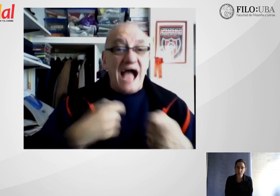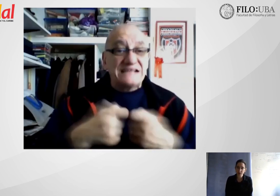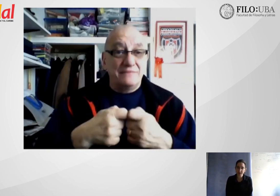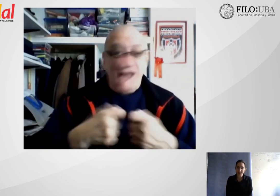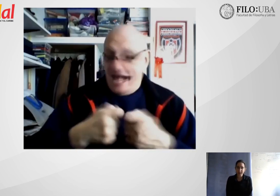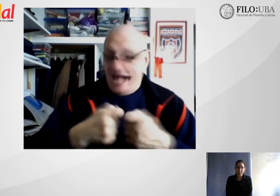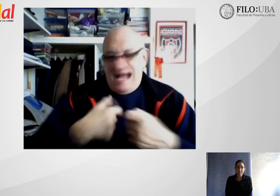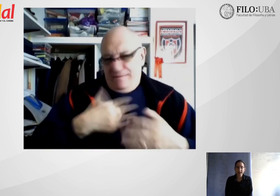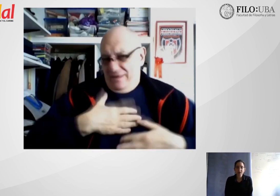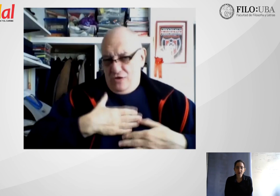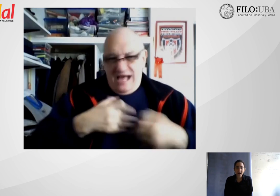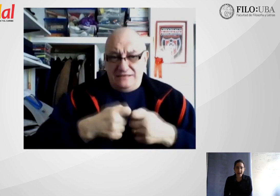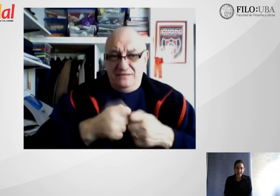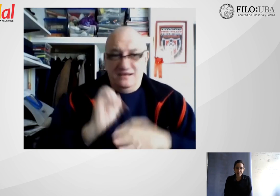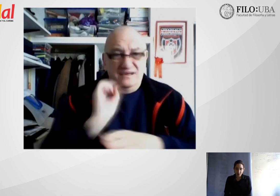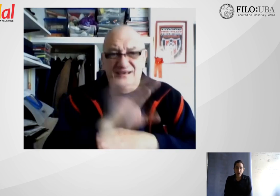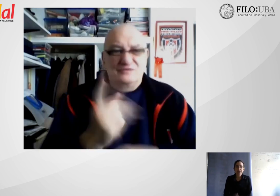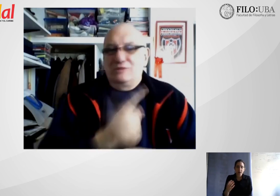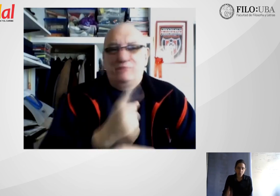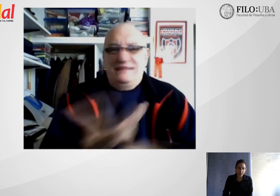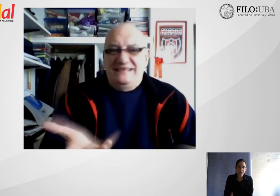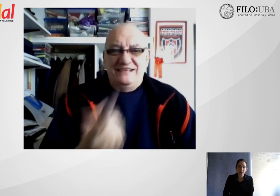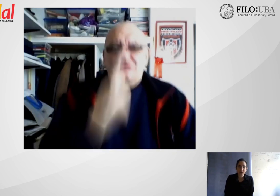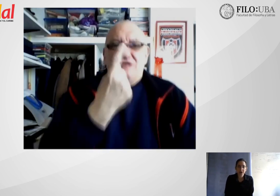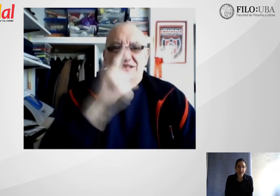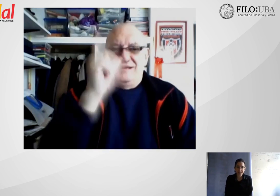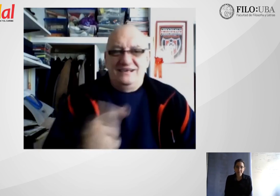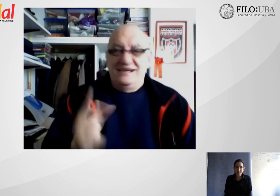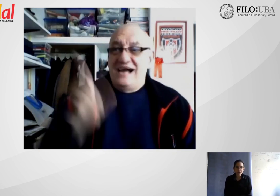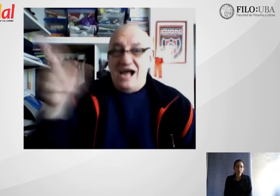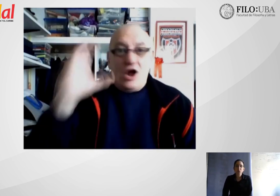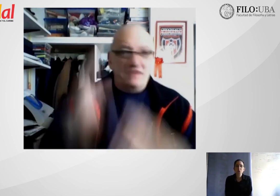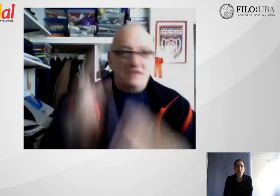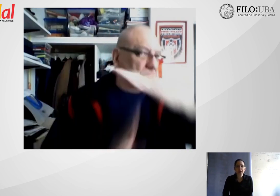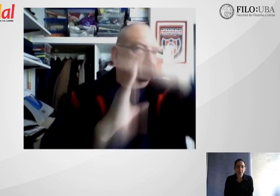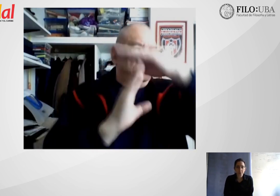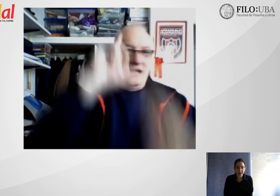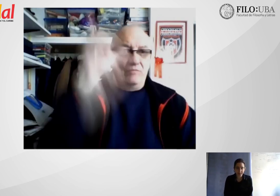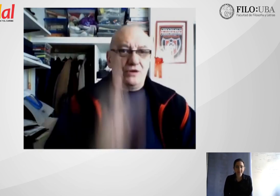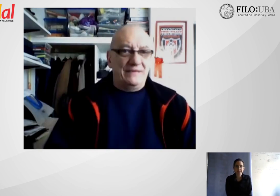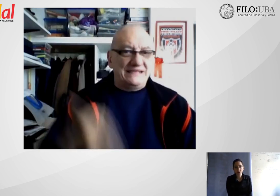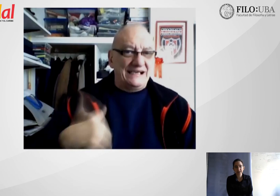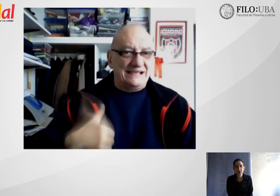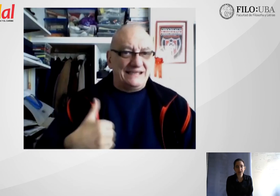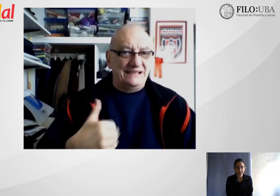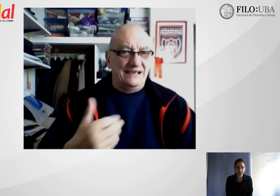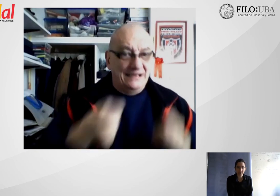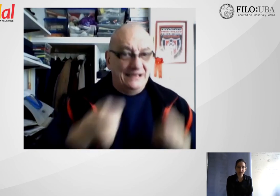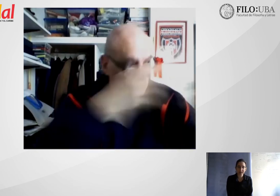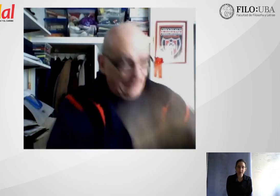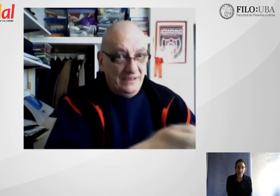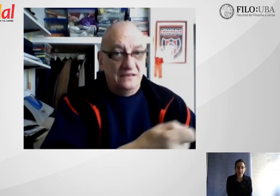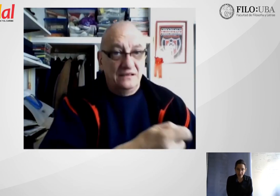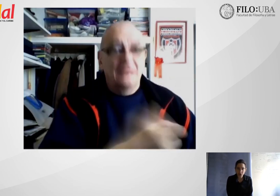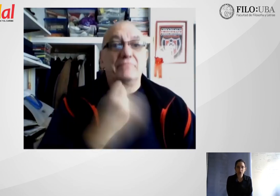hicieron denuncias, pero al día de hoy nuestra asociación ASAM no tuvo una respuesta. Entendemos que es algo que está llevando